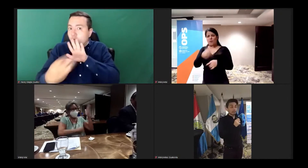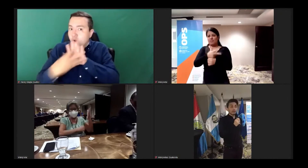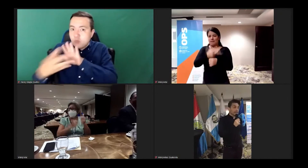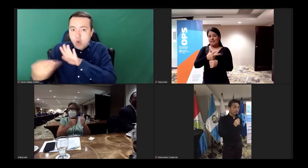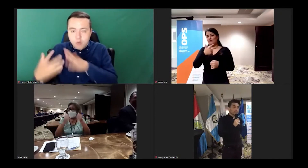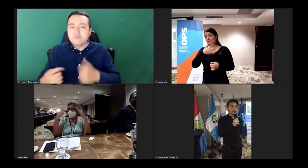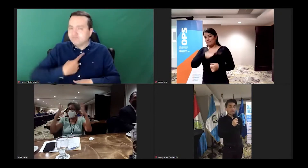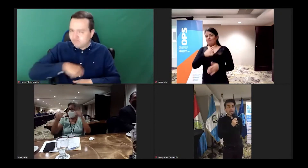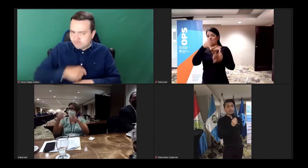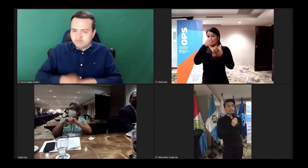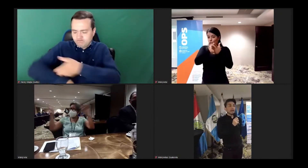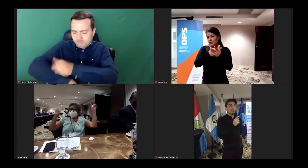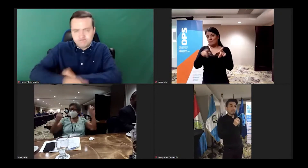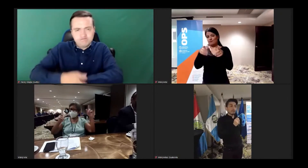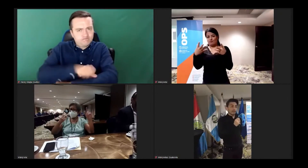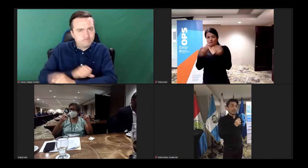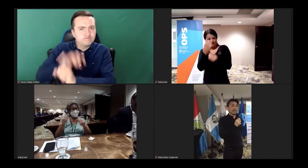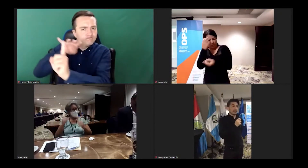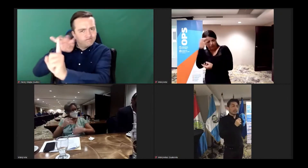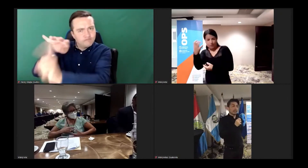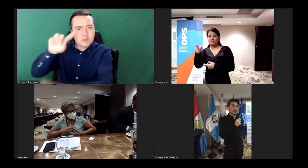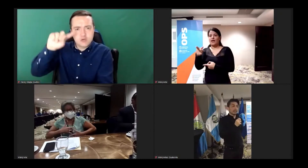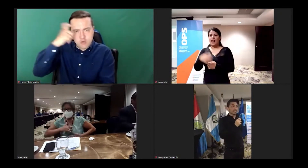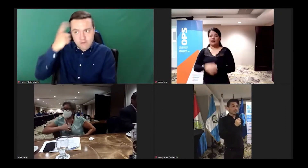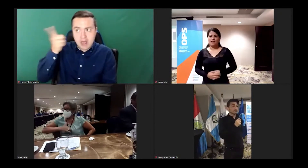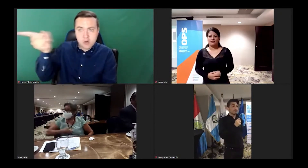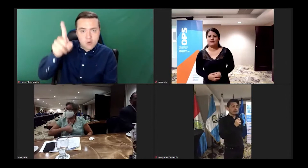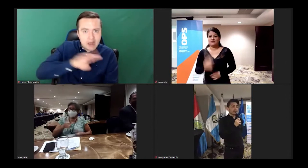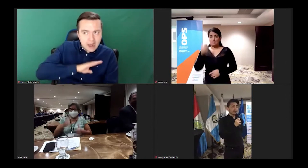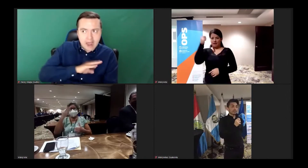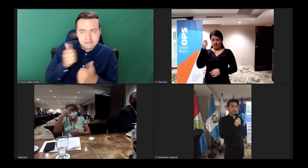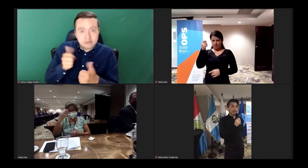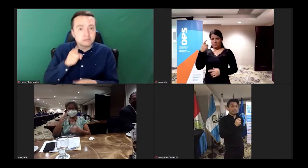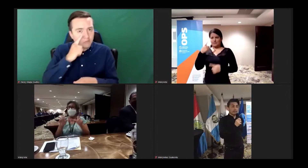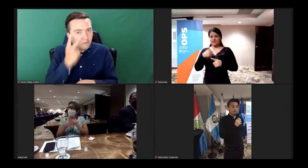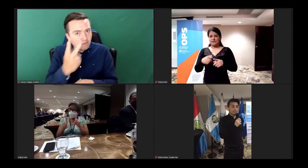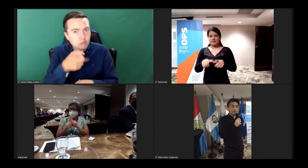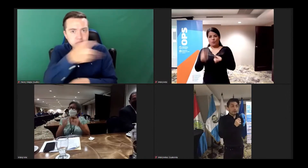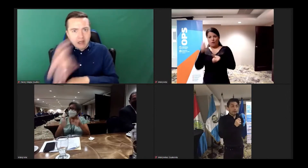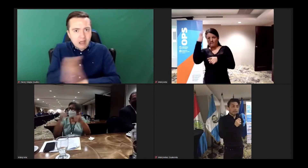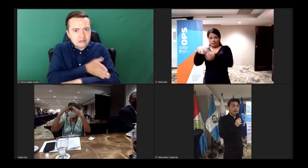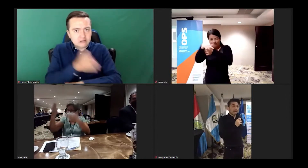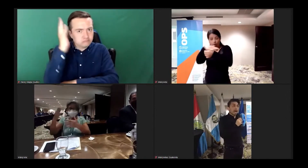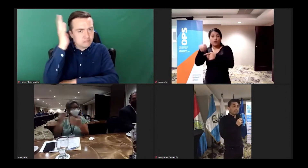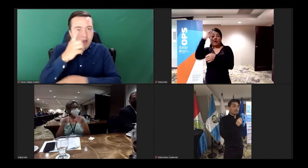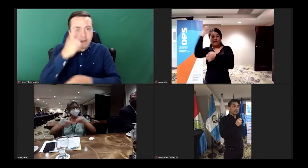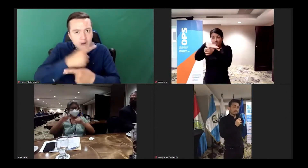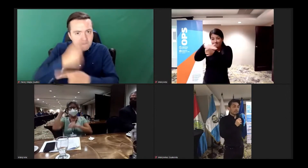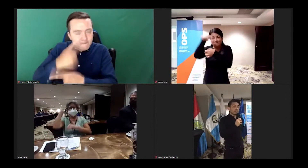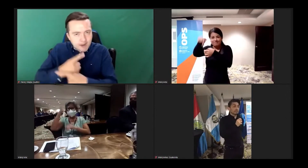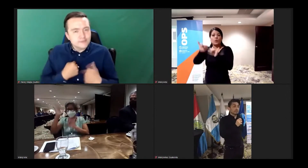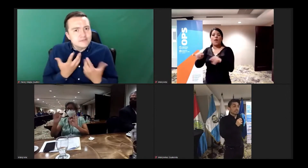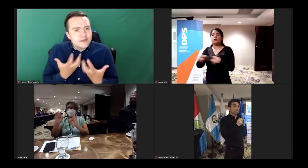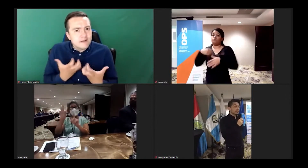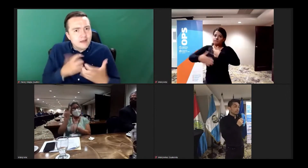el gobierno, con los alcaldes, porque el éxito que ustedes han tenido es muy bueno y eso me provoca a mí a poder hacerlo.